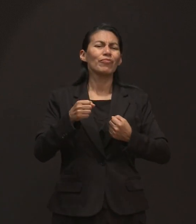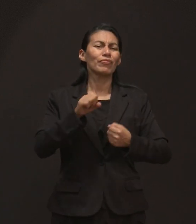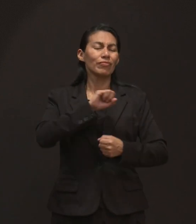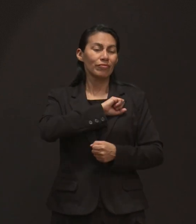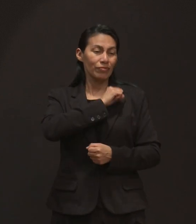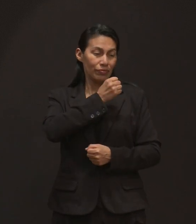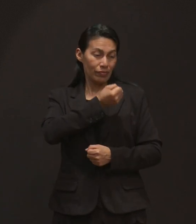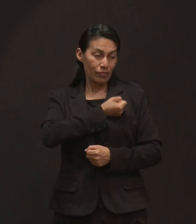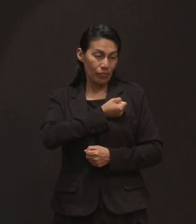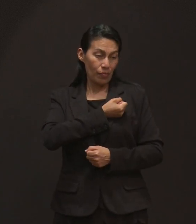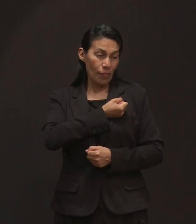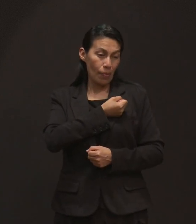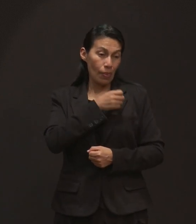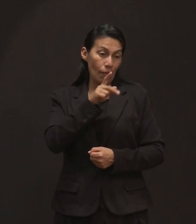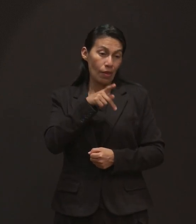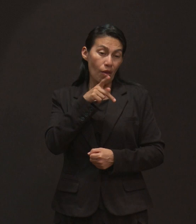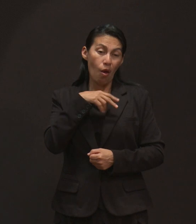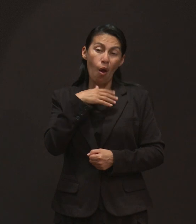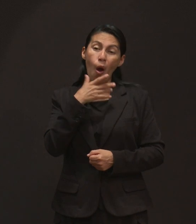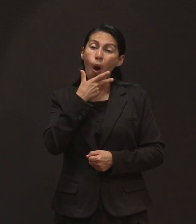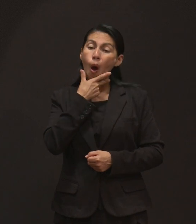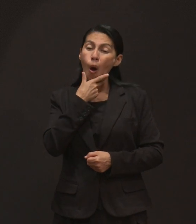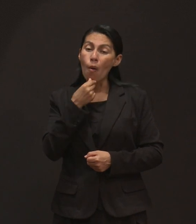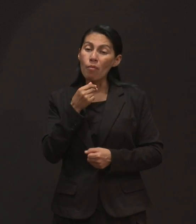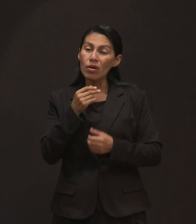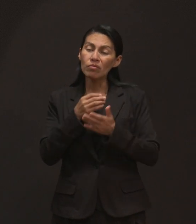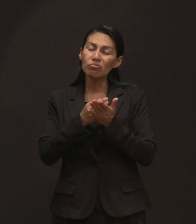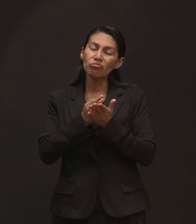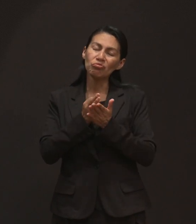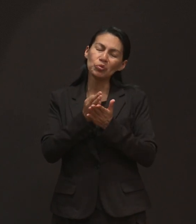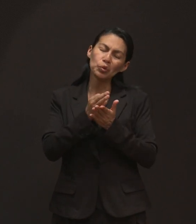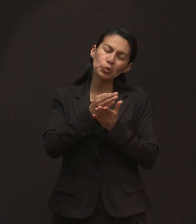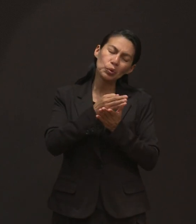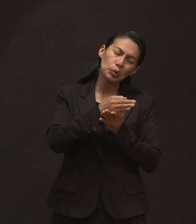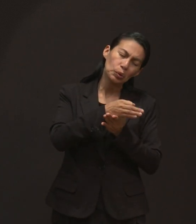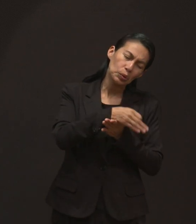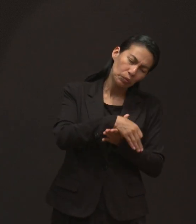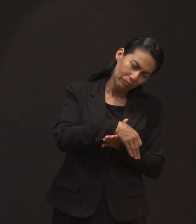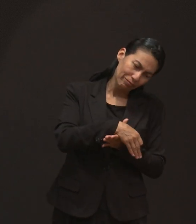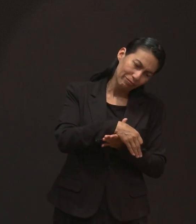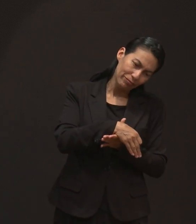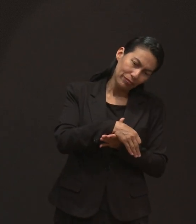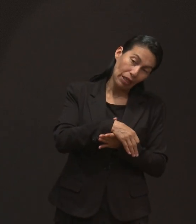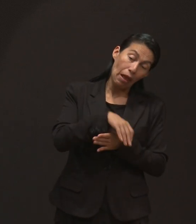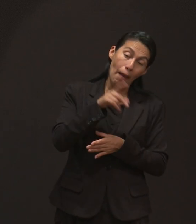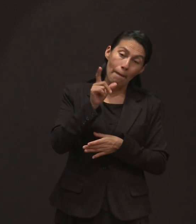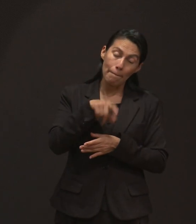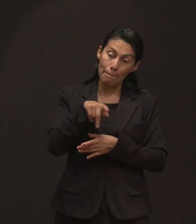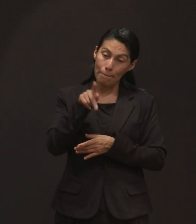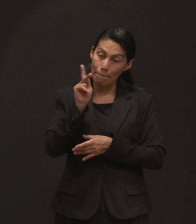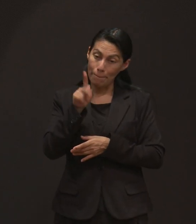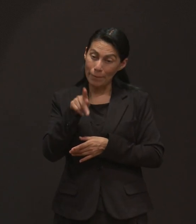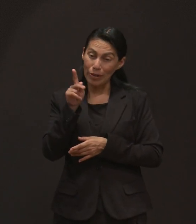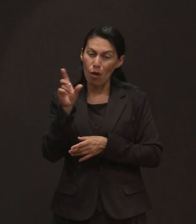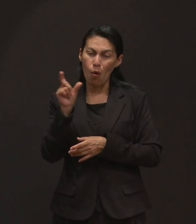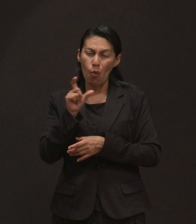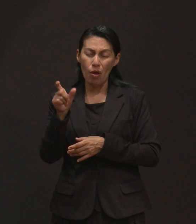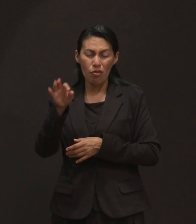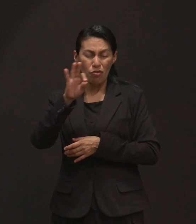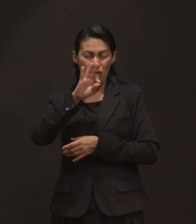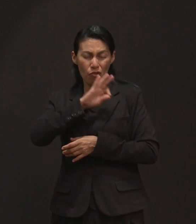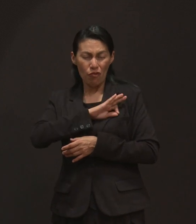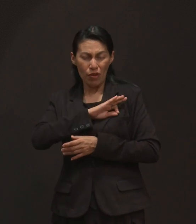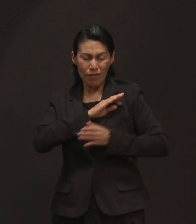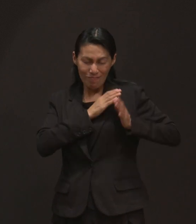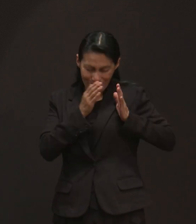sano. Sí. Pero el hombre se ha desviado de ese plan divino. Entonces, al someterse nuevamente en obediencia